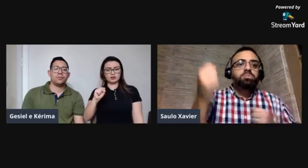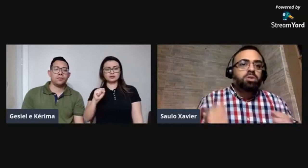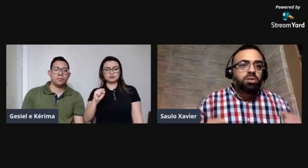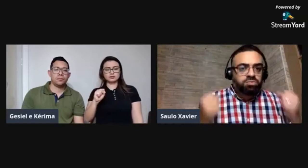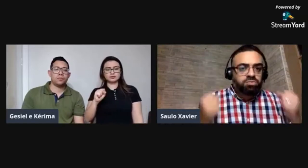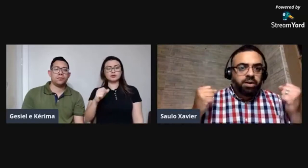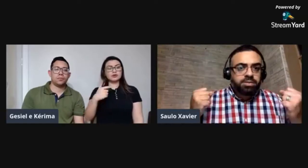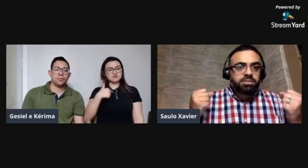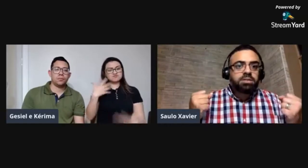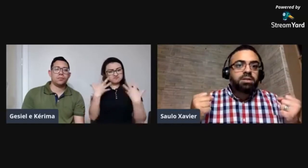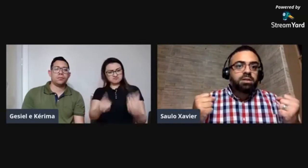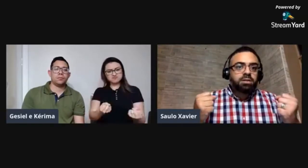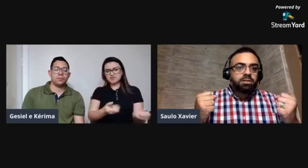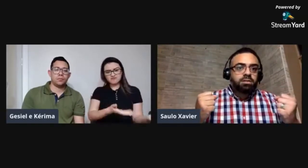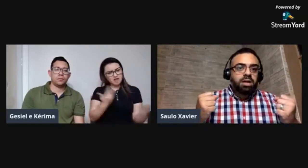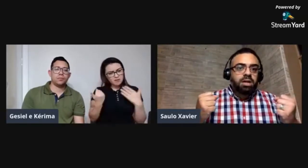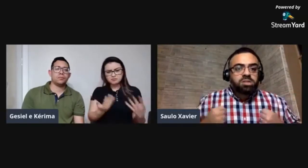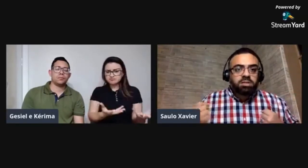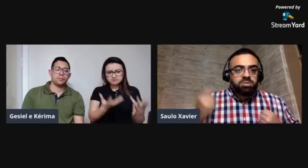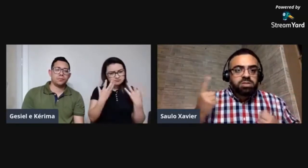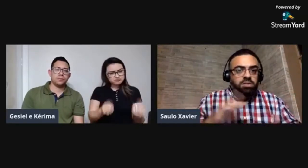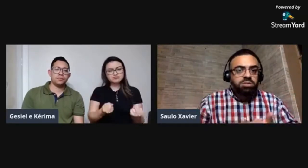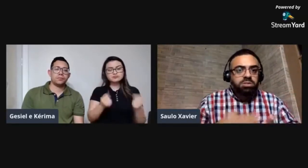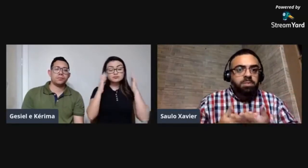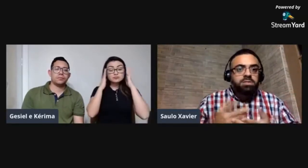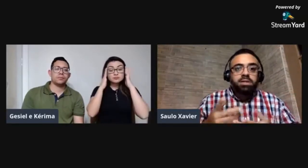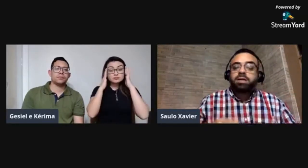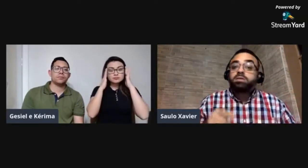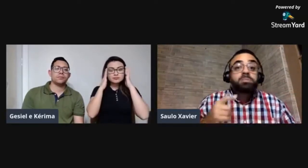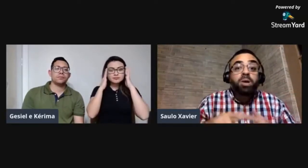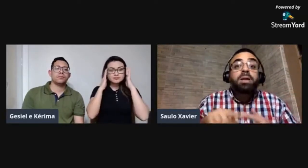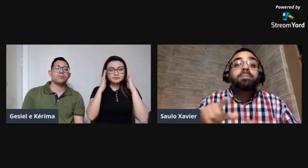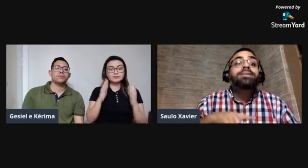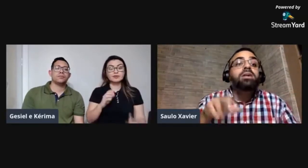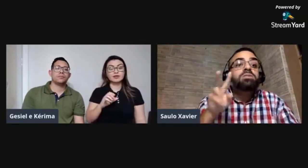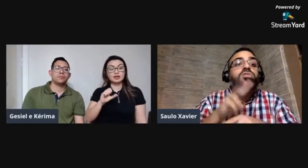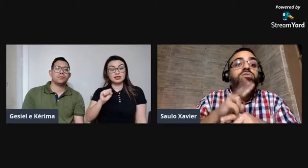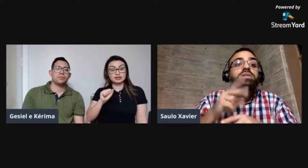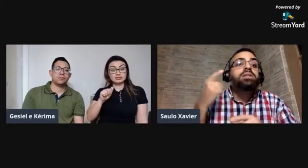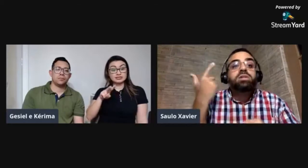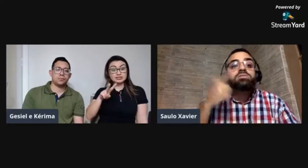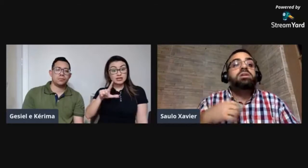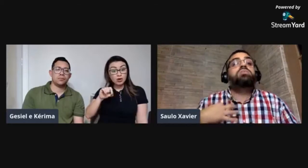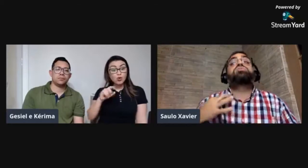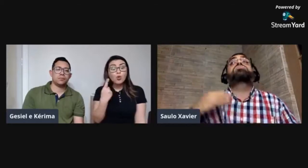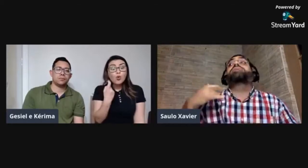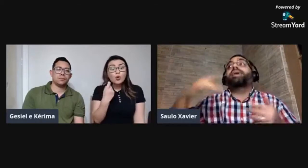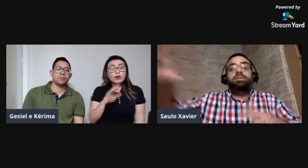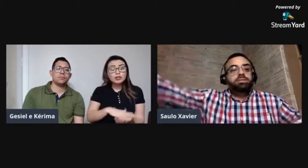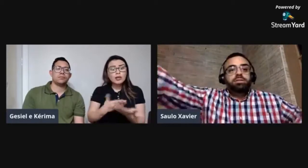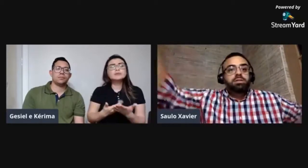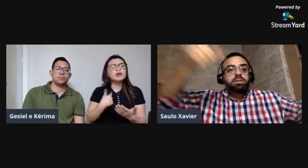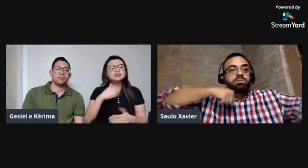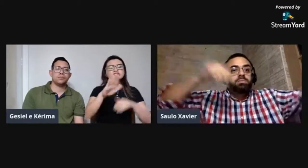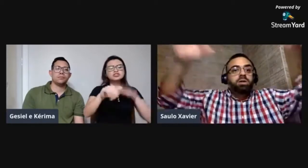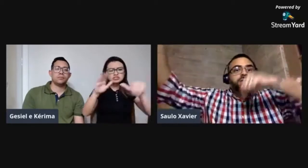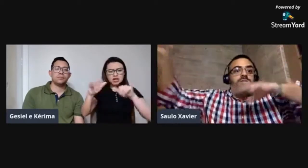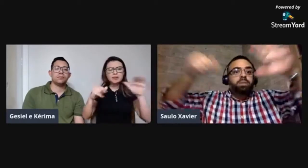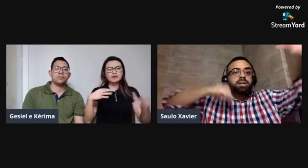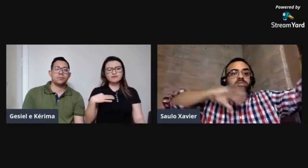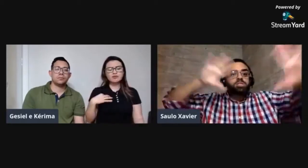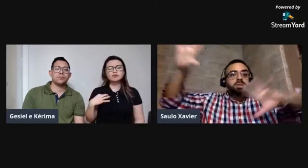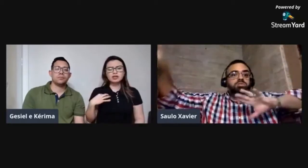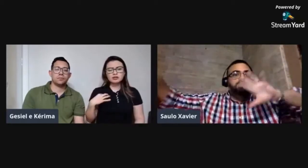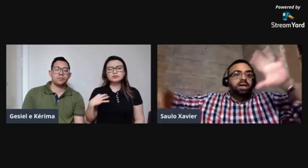bato e chuto pro gol. Vambora. Ah, mas só tem um saldo de intérprete da Kairos? Problema não. De voluntário a gente já consegue em todo lugar. Embora